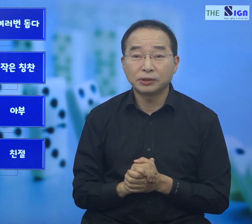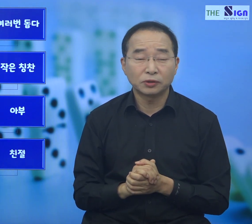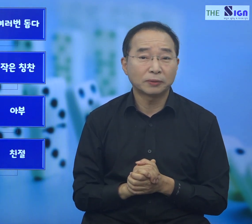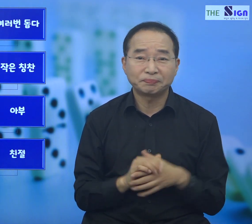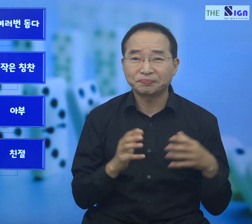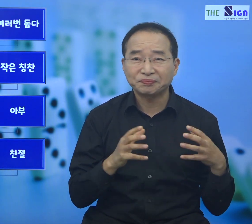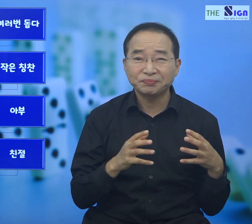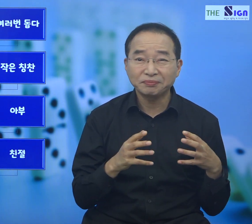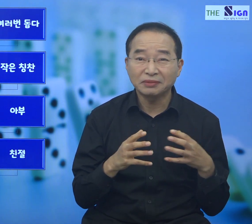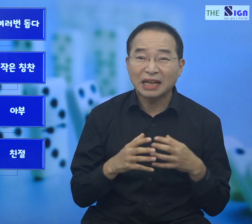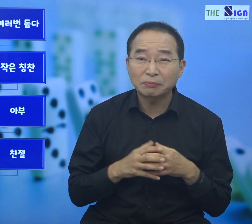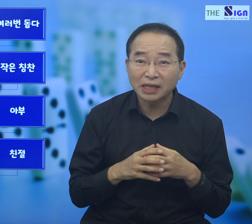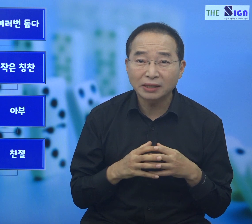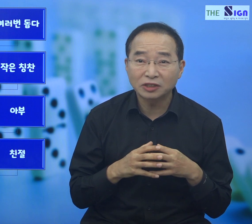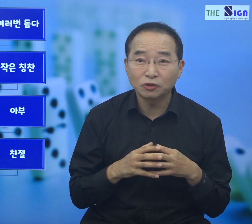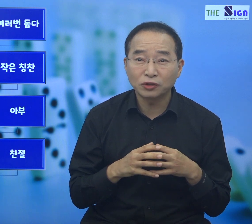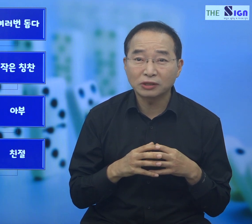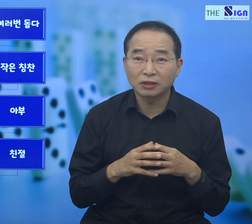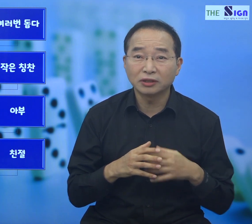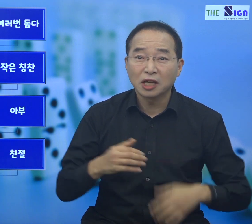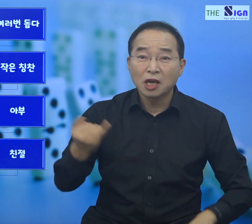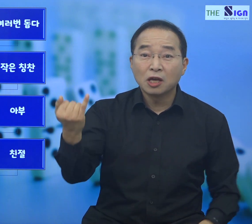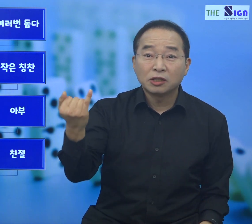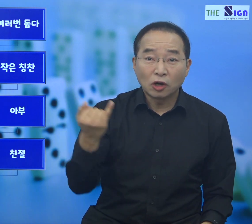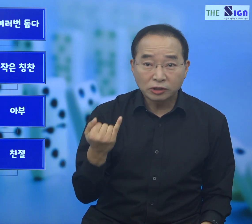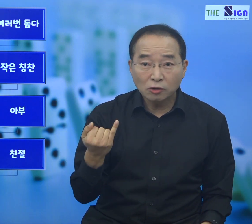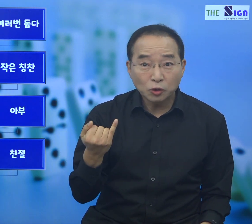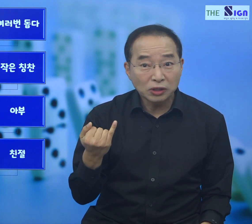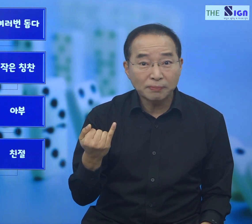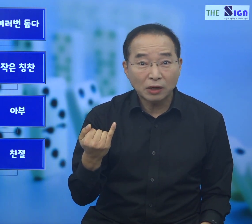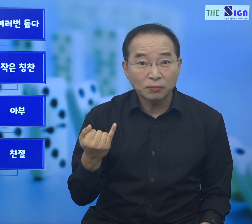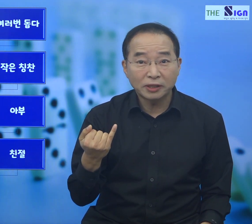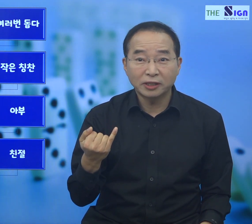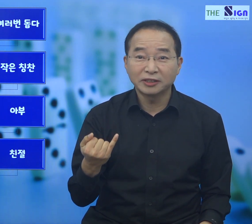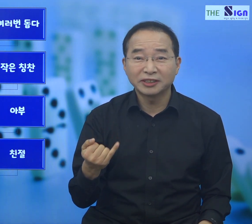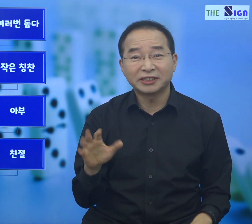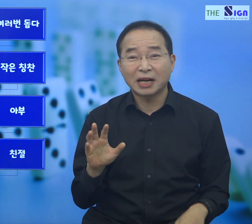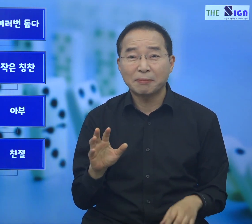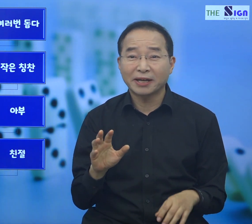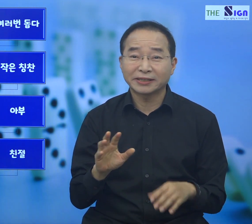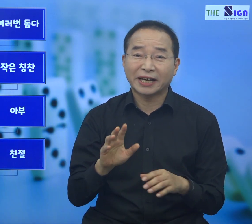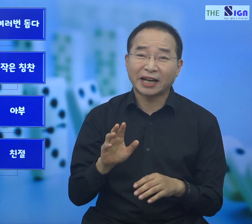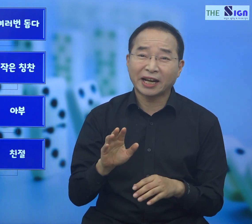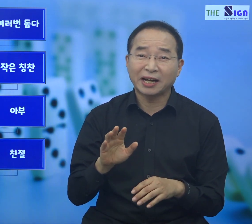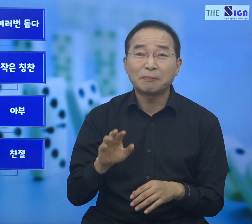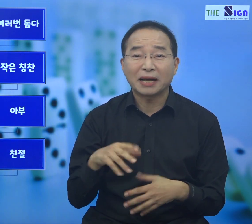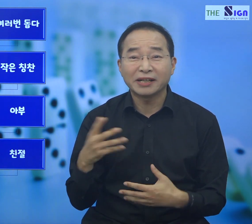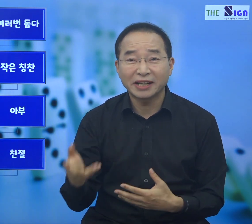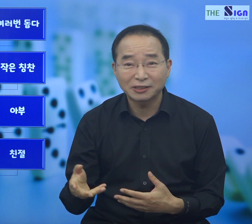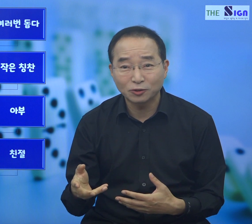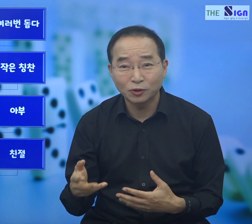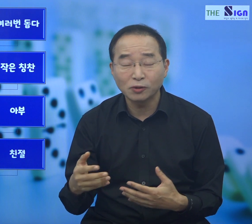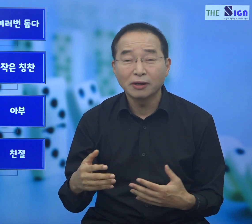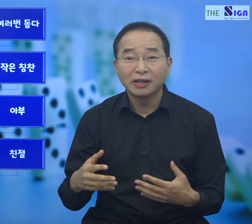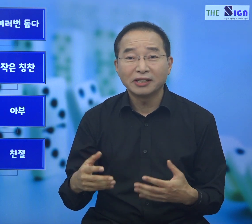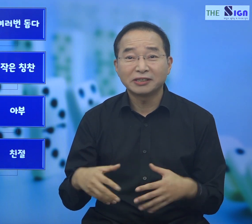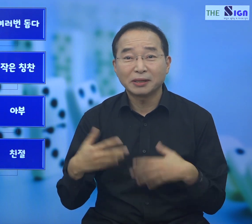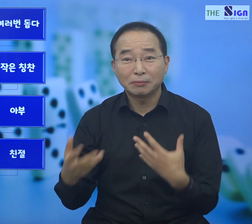있죠. 남자 직원 중에서는 여성 손님만 오면은 그 사람밖에 잘 말을 해가지고 이제 물건